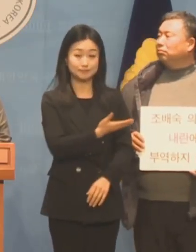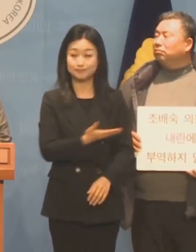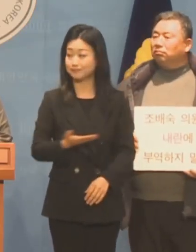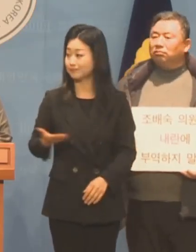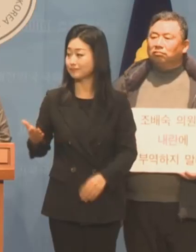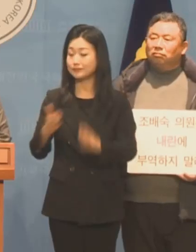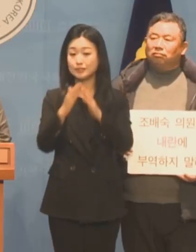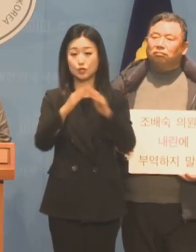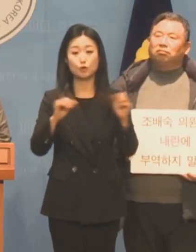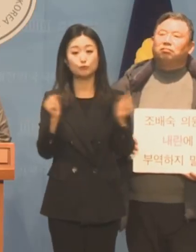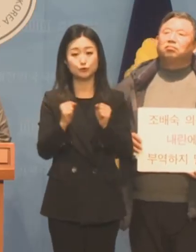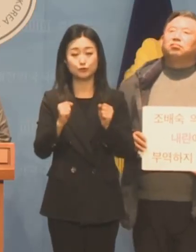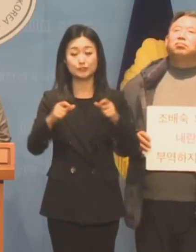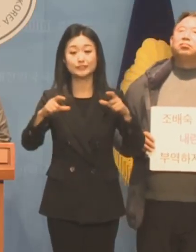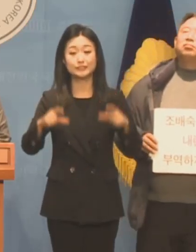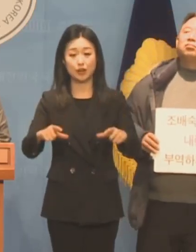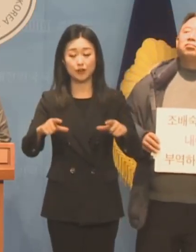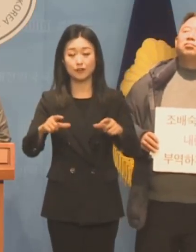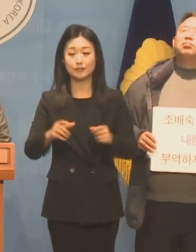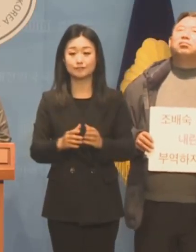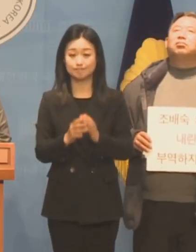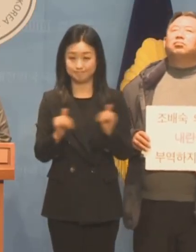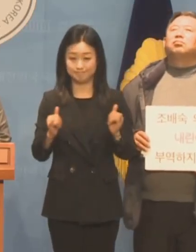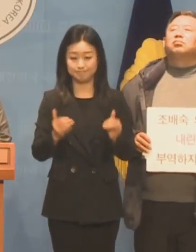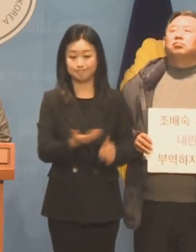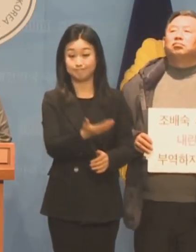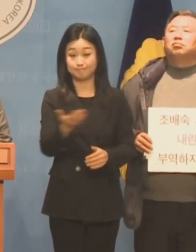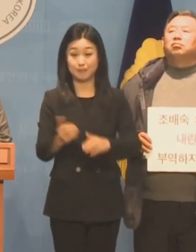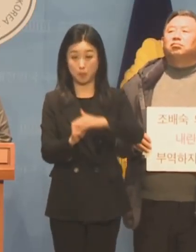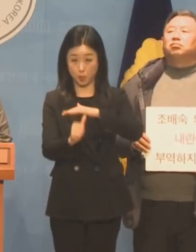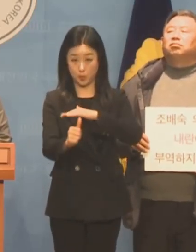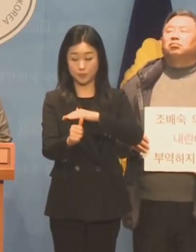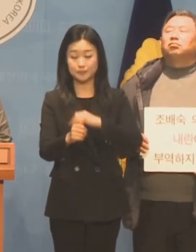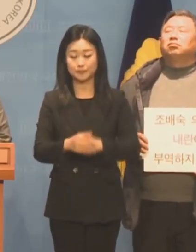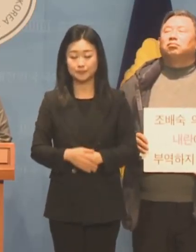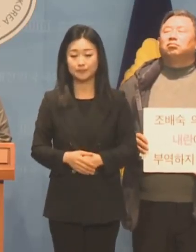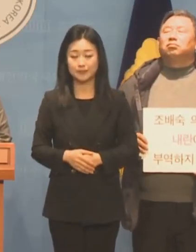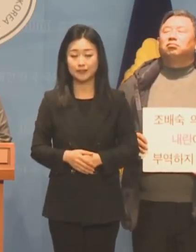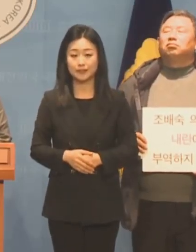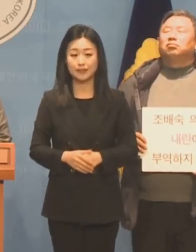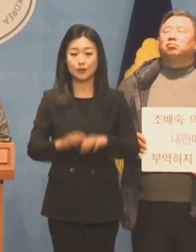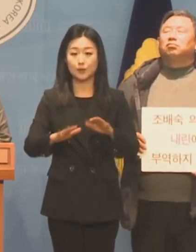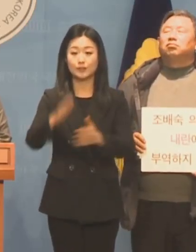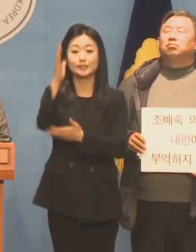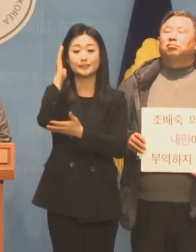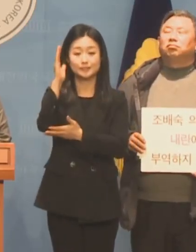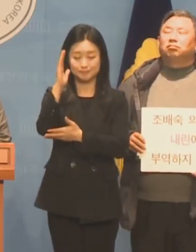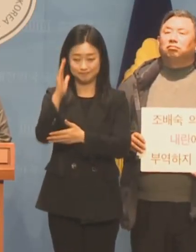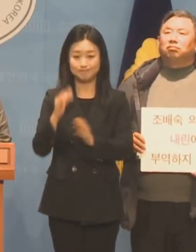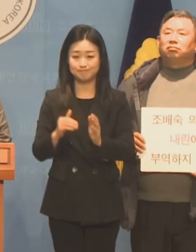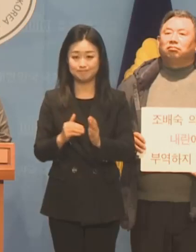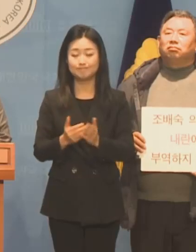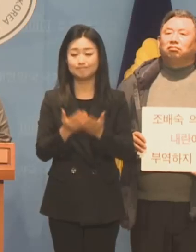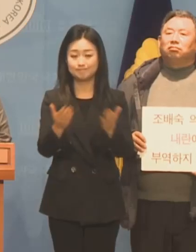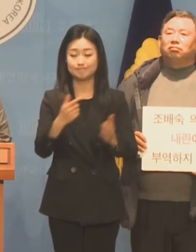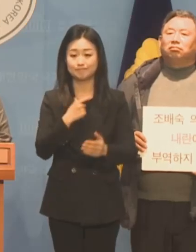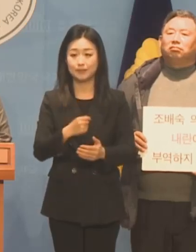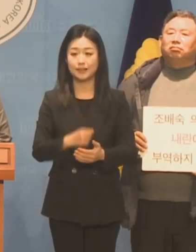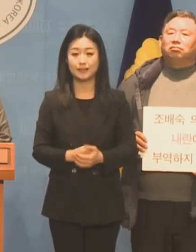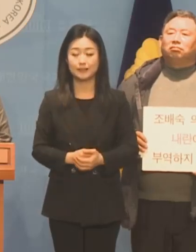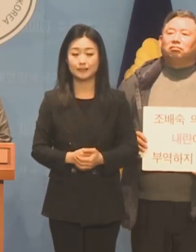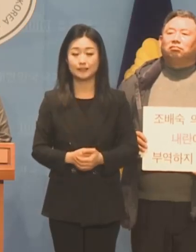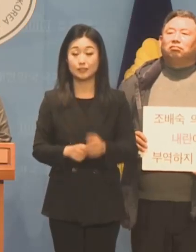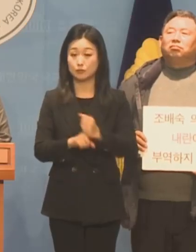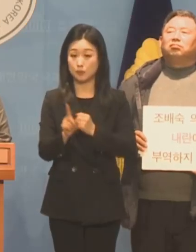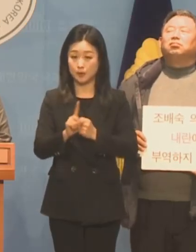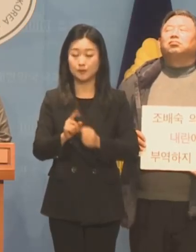전북 지역에서 우리 전북 도민들을 대표해서 오늘 기자회견장에 올라오셨습니다.